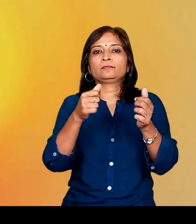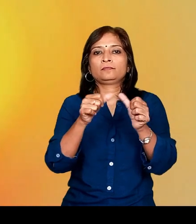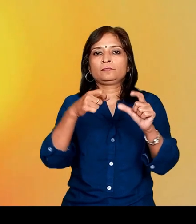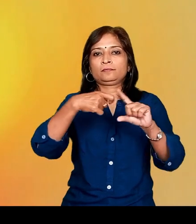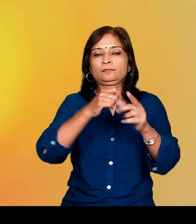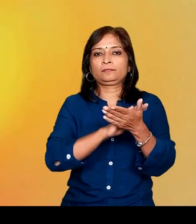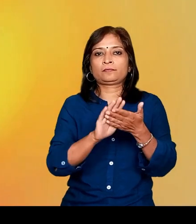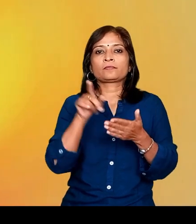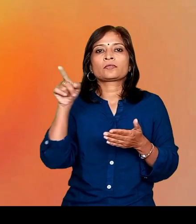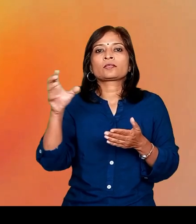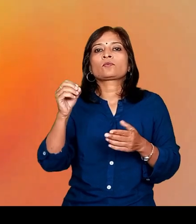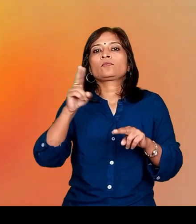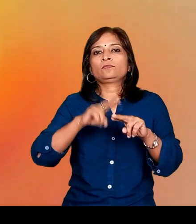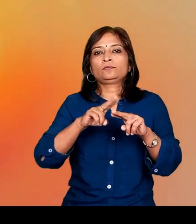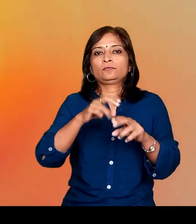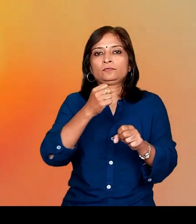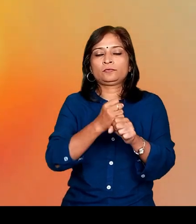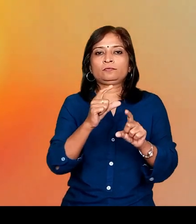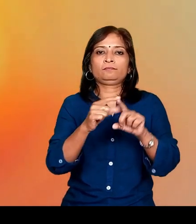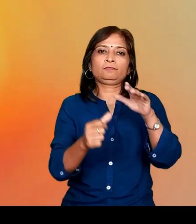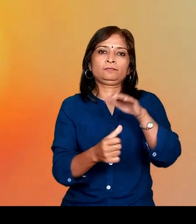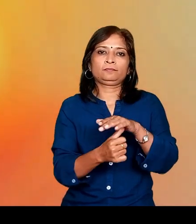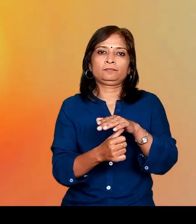डायरेक्टर ऑफिशिएटिंग हैं।